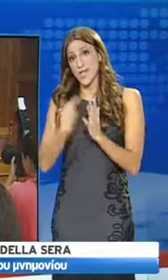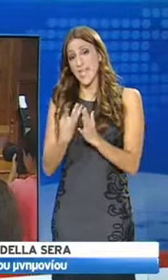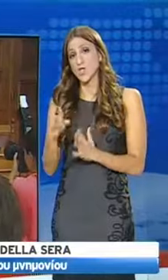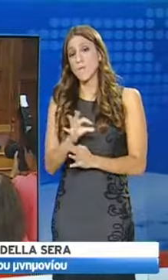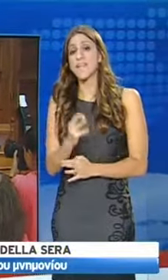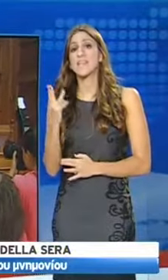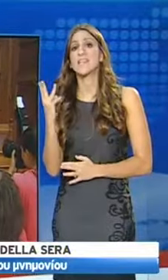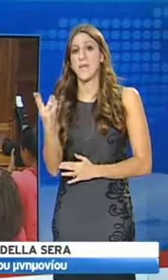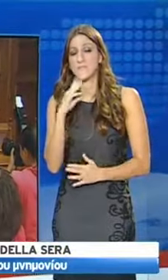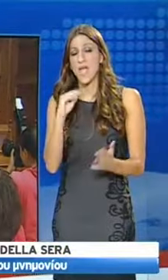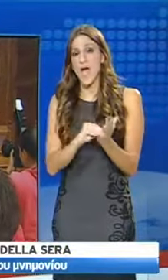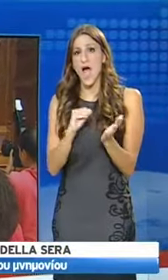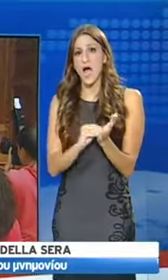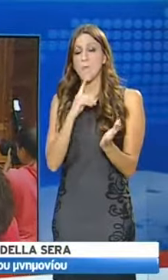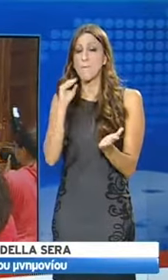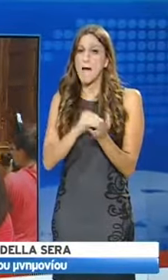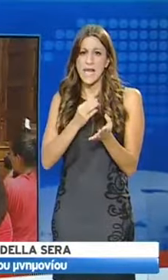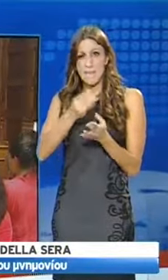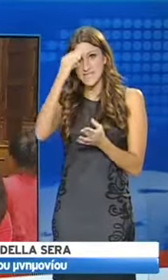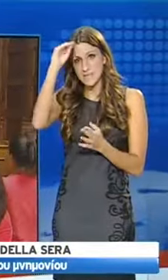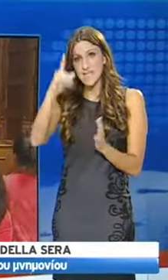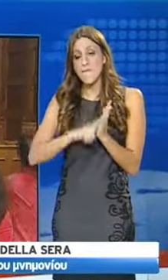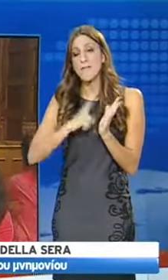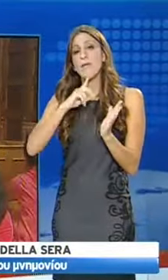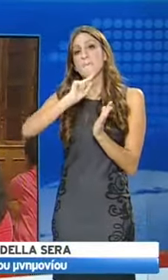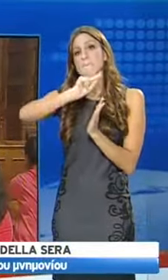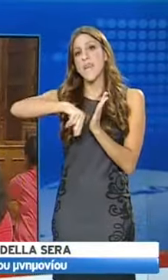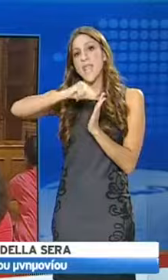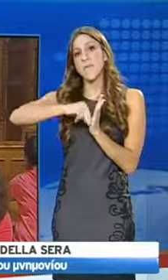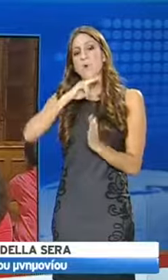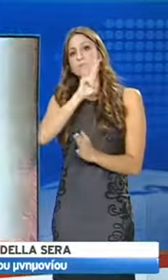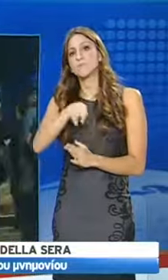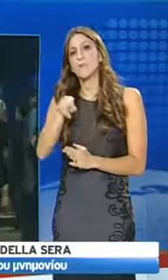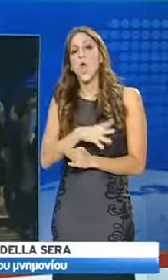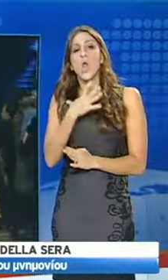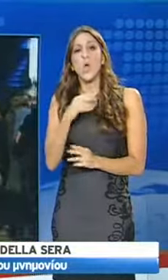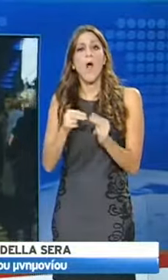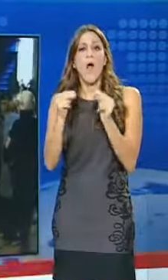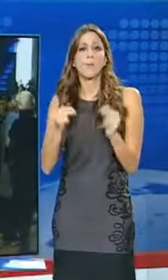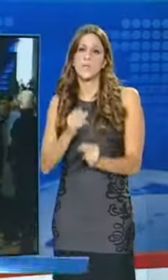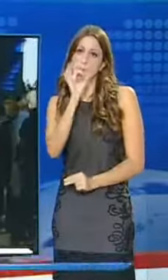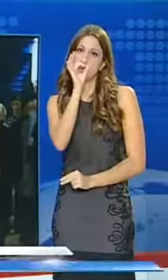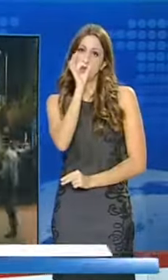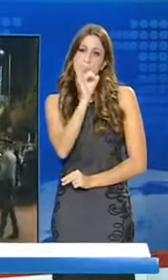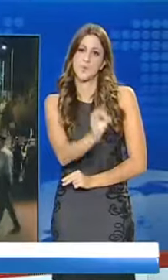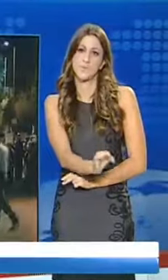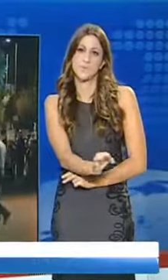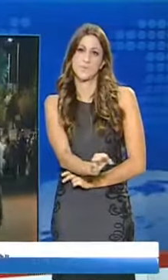Τέλος, επανέλαβε ότι πρέπει να καταργηθεί το μνημόνιο καθώς δεν αποδίδει. Εντονότατες αντιδράσεις από τον πολιτικό και